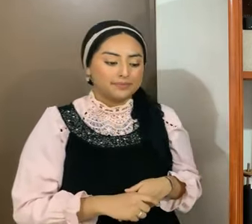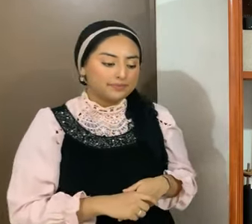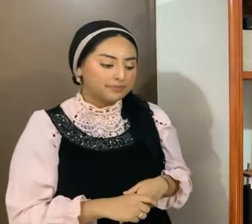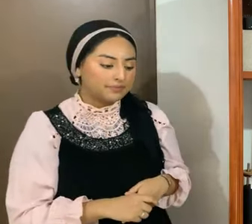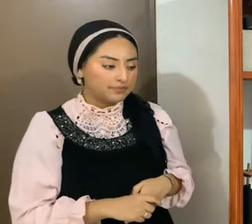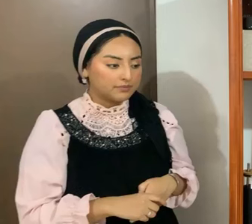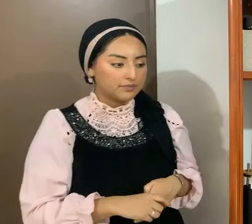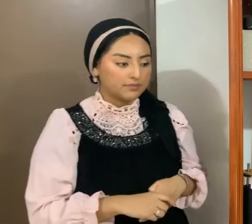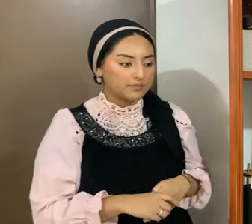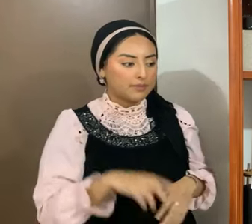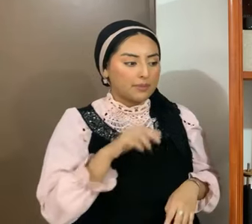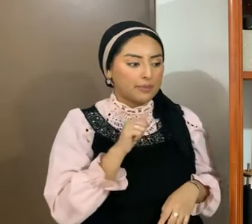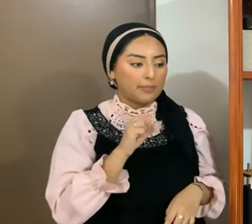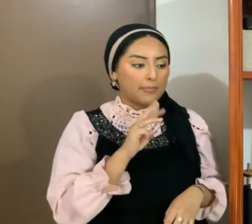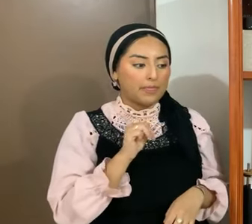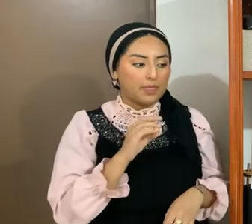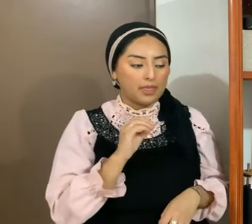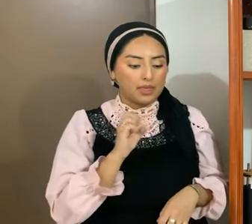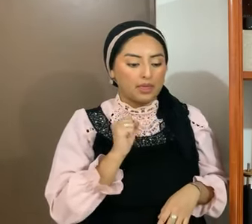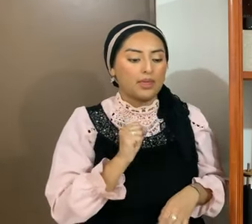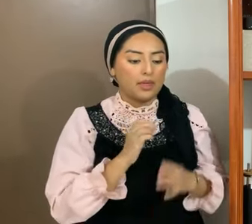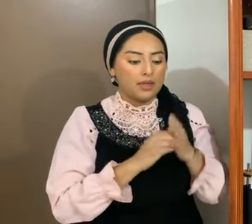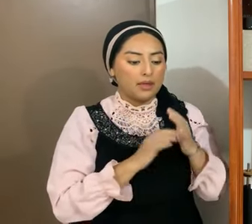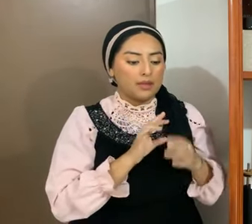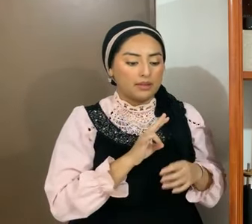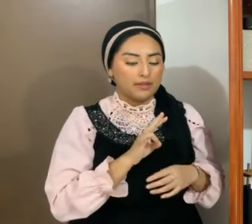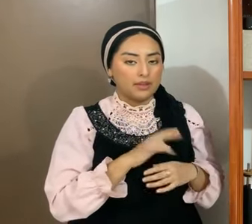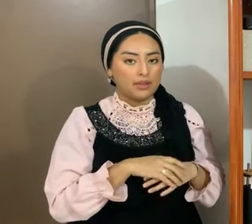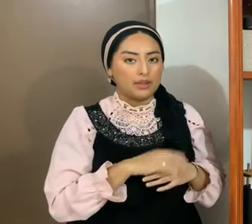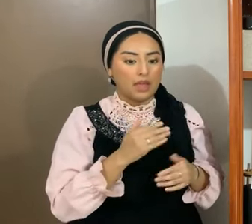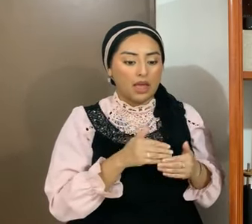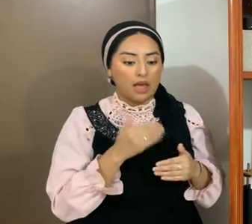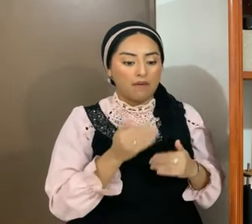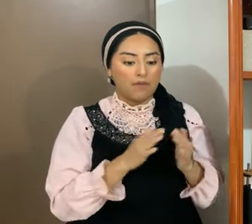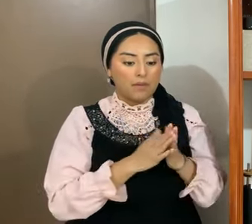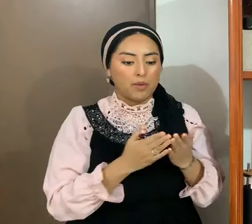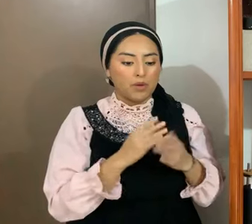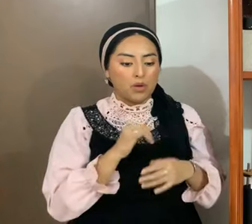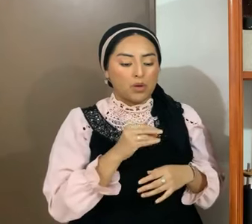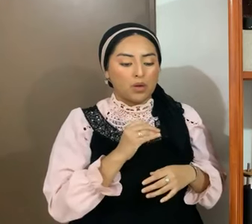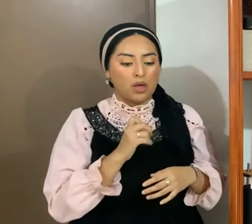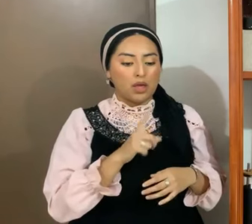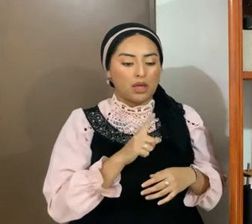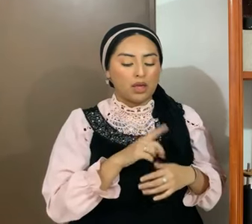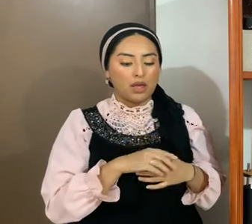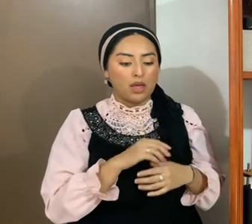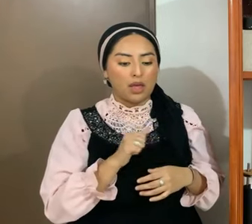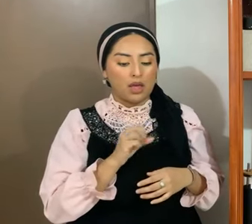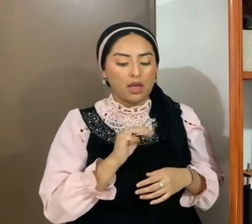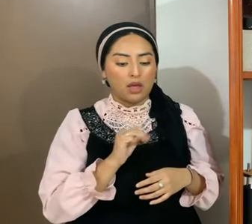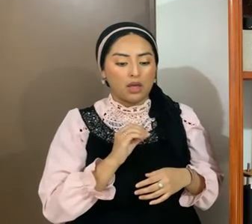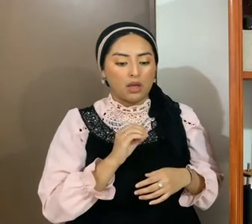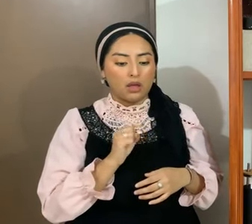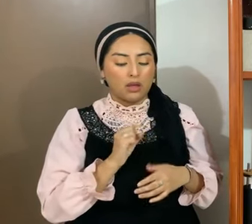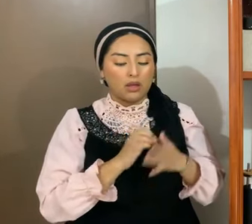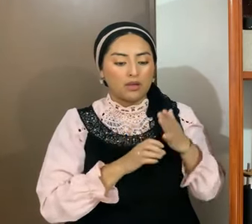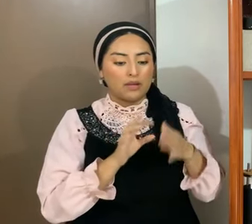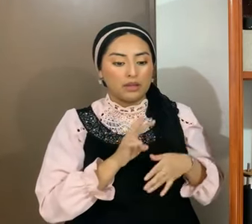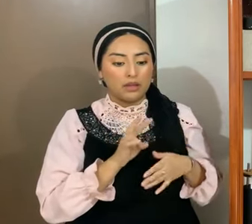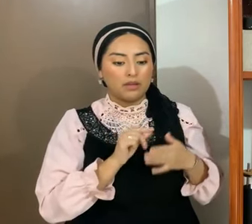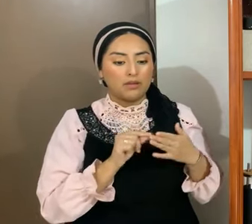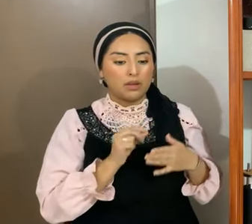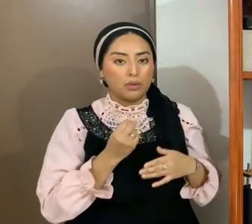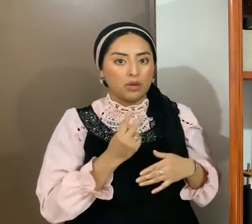para allá. Amós, permítanme un momento, está después del libro del profeta Joel. Amós 7, en el